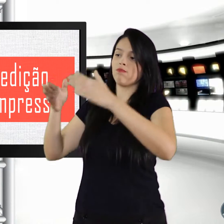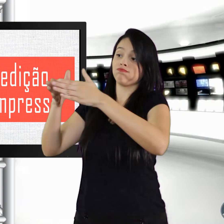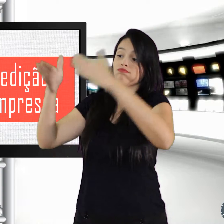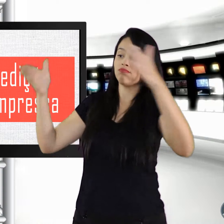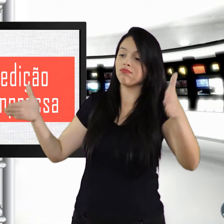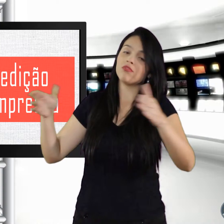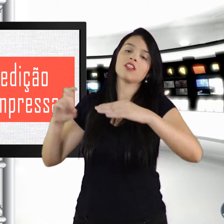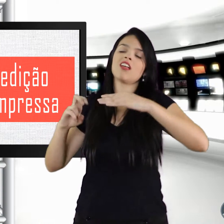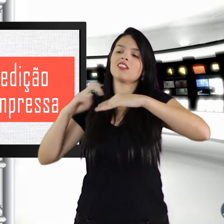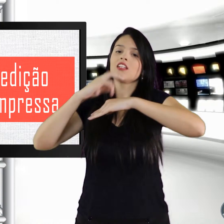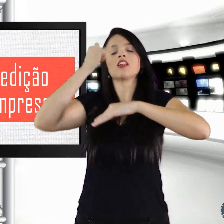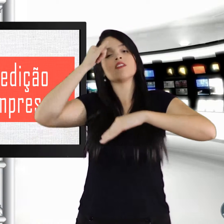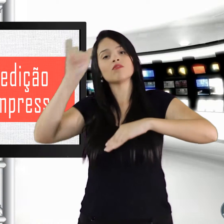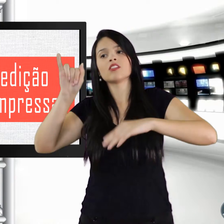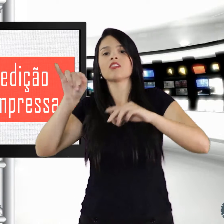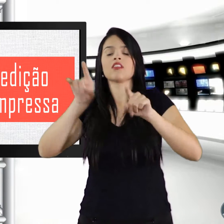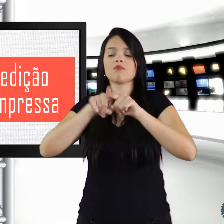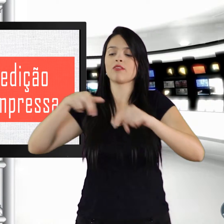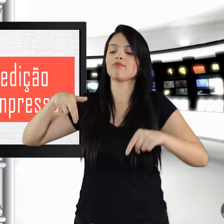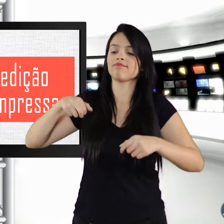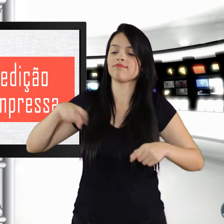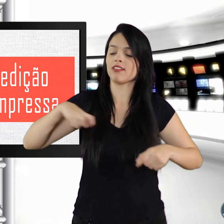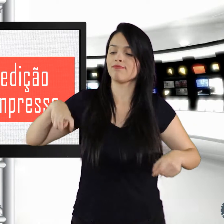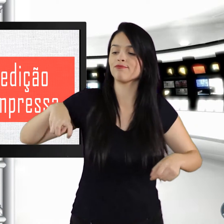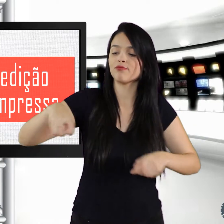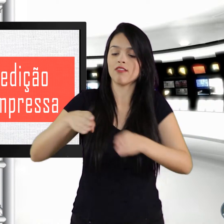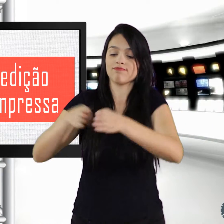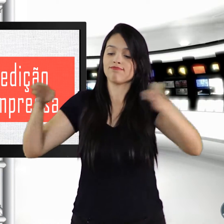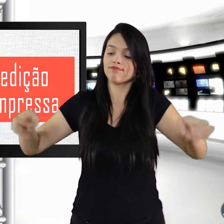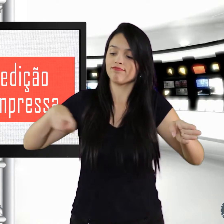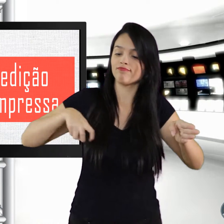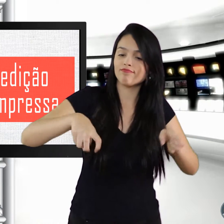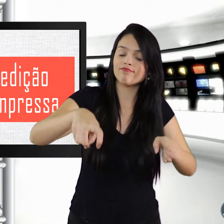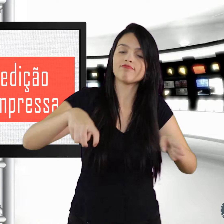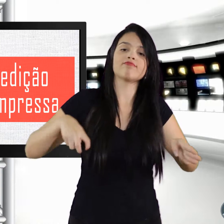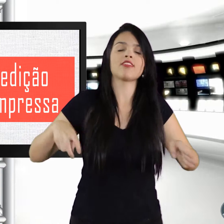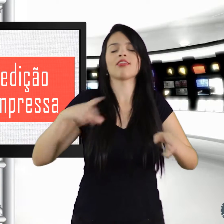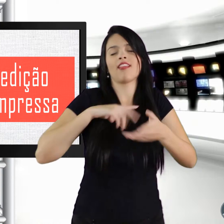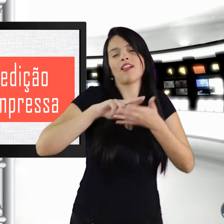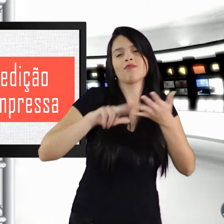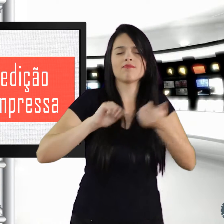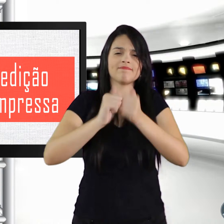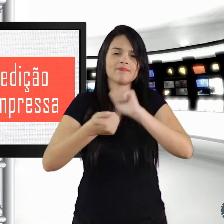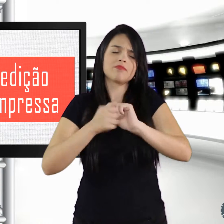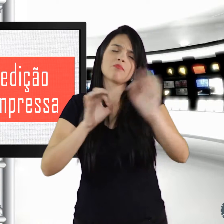degrau, um corredor mais largo, enfim, depende de cada caso do projeto. Por isso, as modificações devem